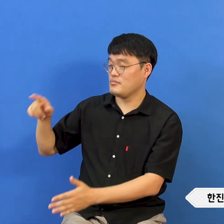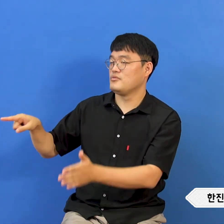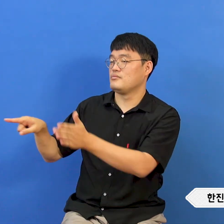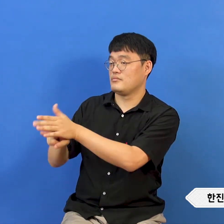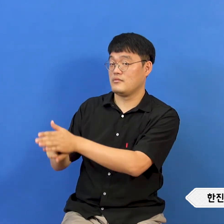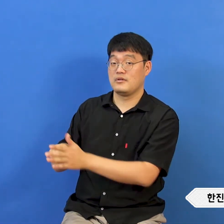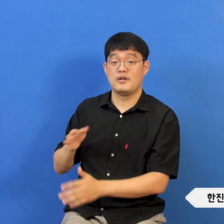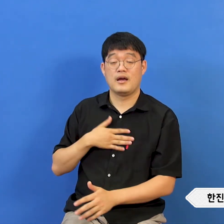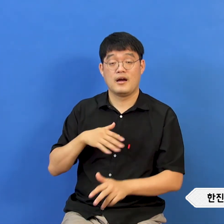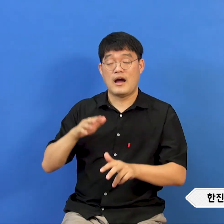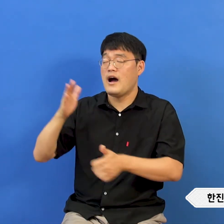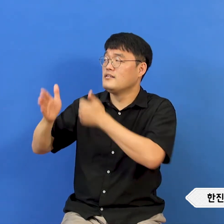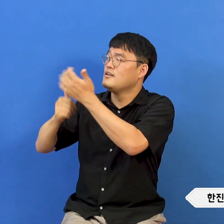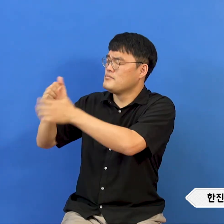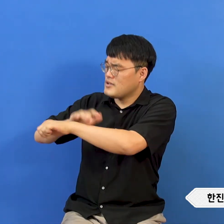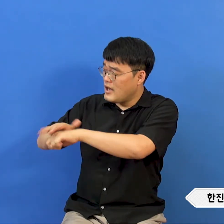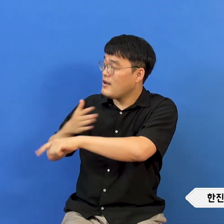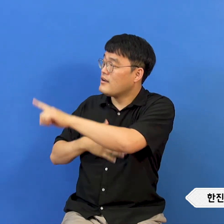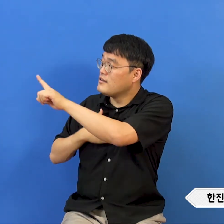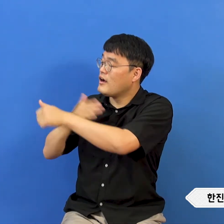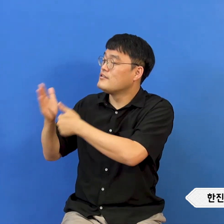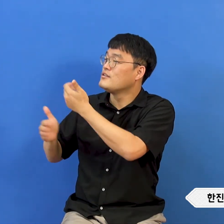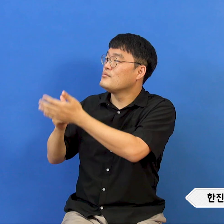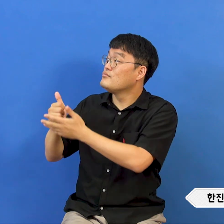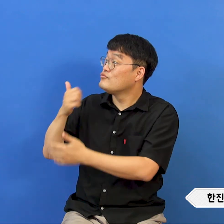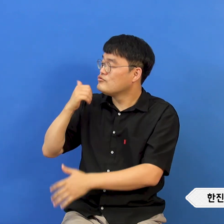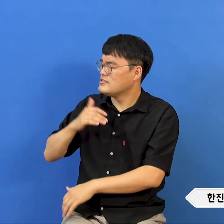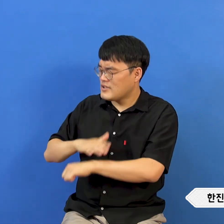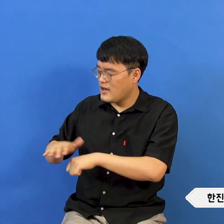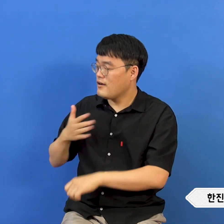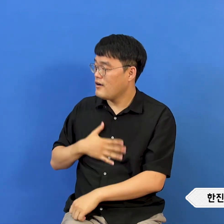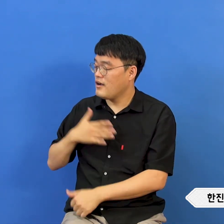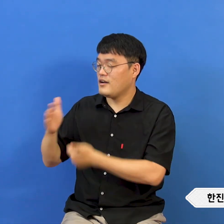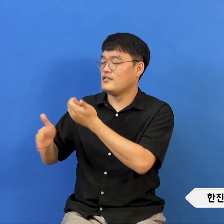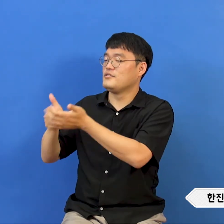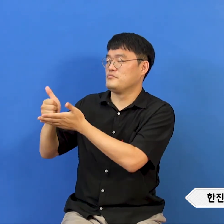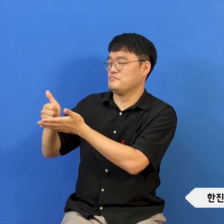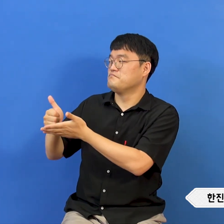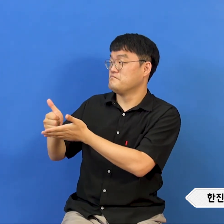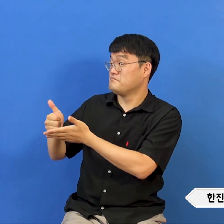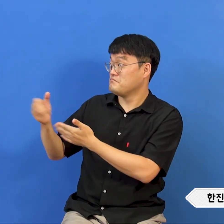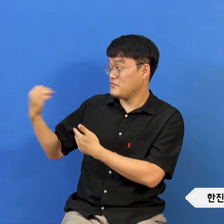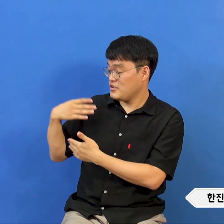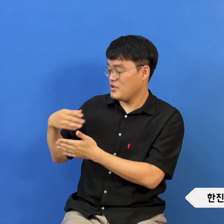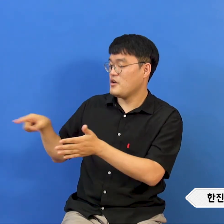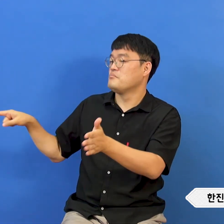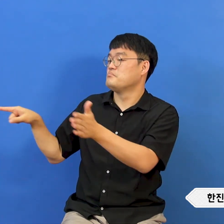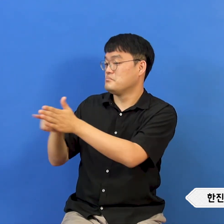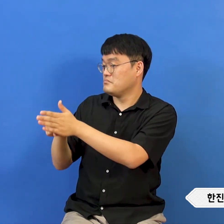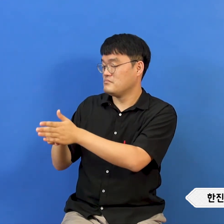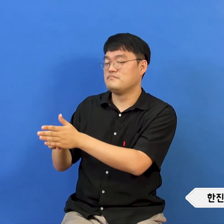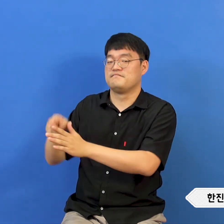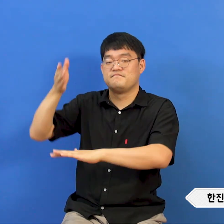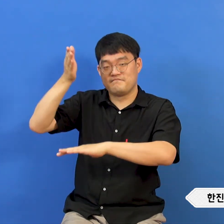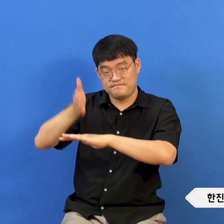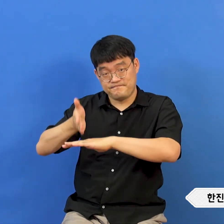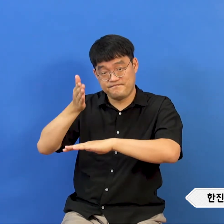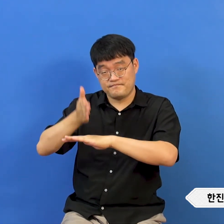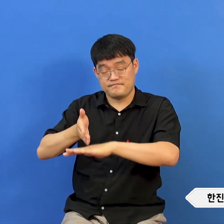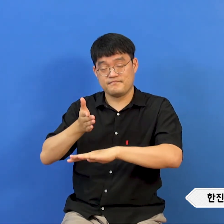내가 하나님을 잘 아는데 하나님이 어떤 분이신데 하나님이 그렇게 된다고 하면 되겠지요. 아이고 감사합니다.